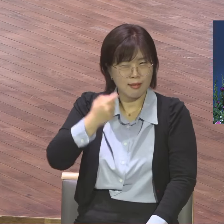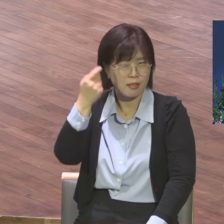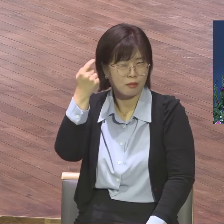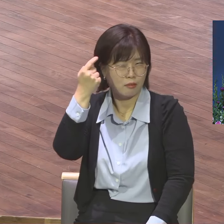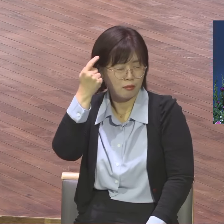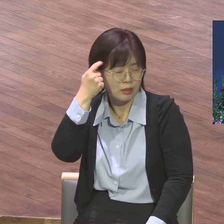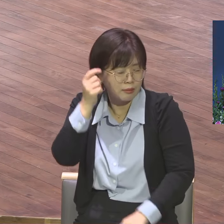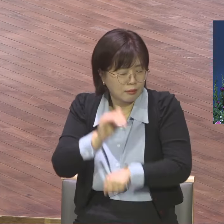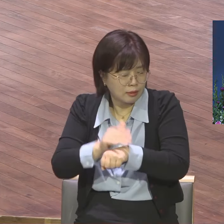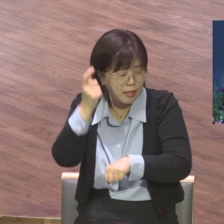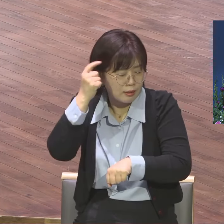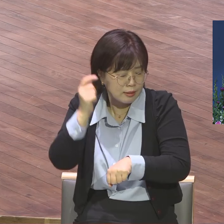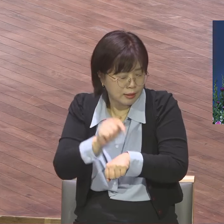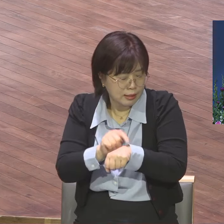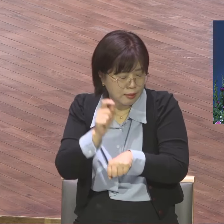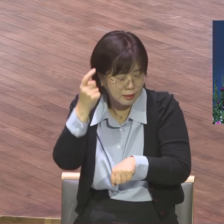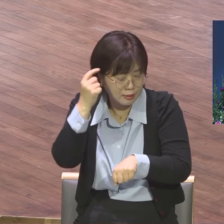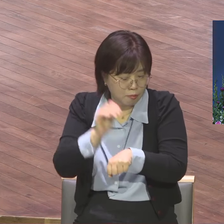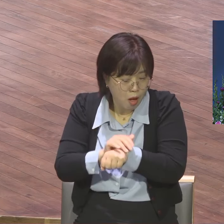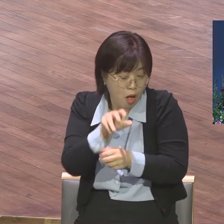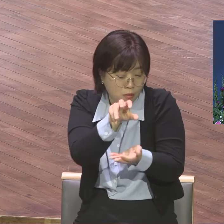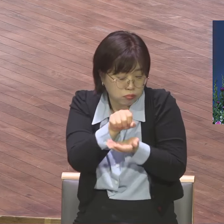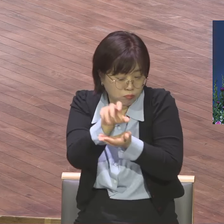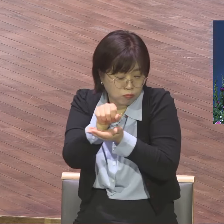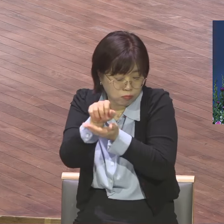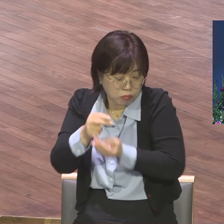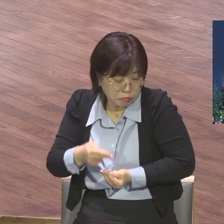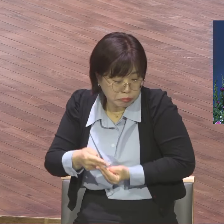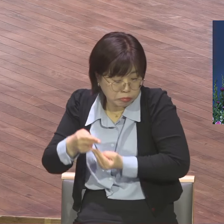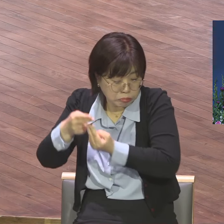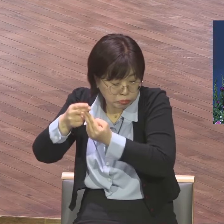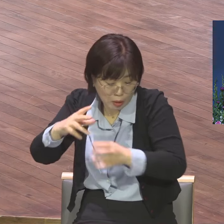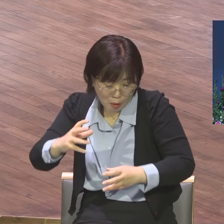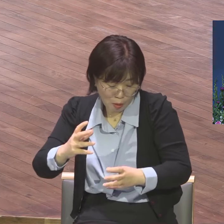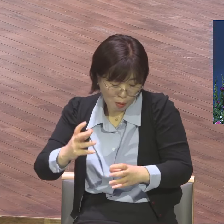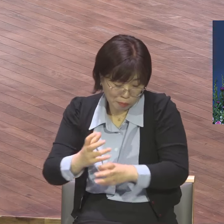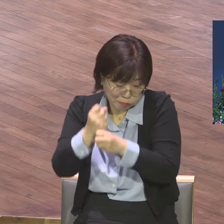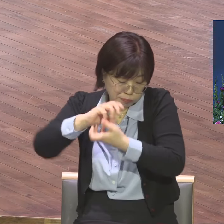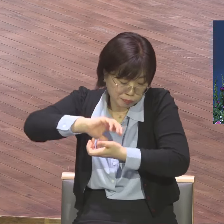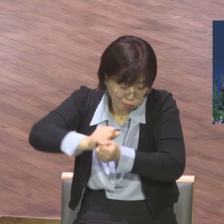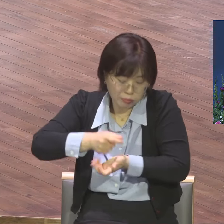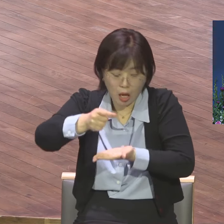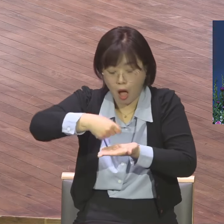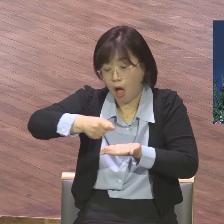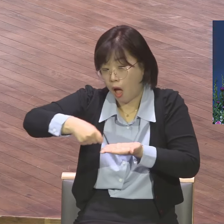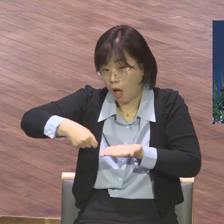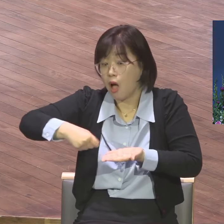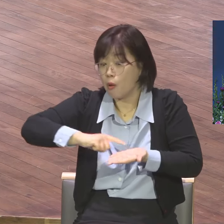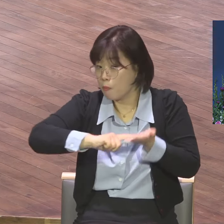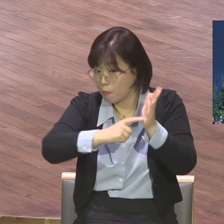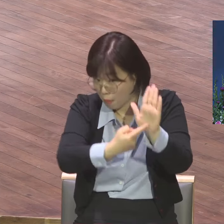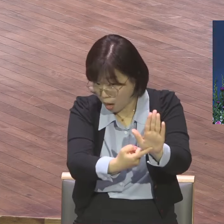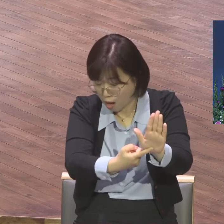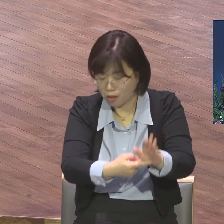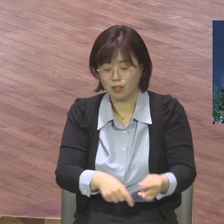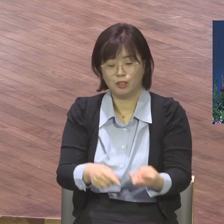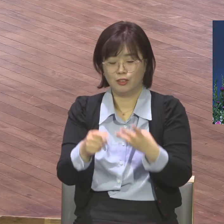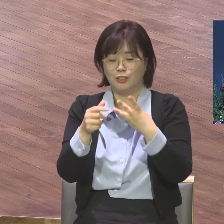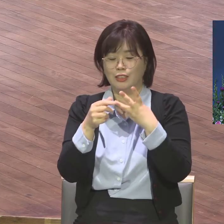반면에 전도서는 솔로몬이 하나님의 어떤 은혜보다도 재물,